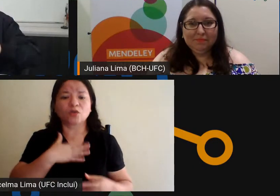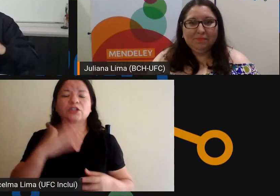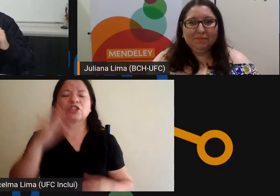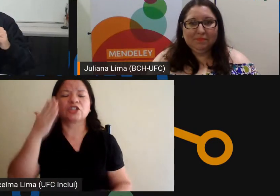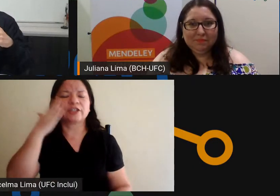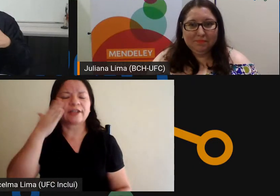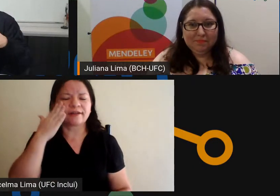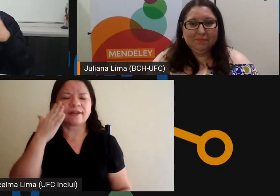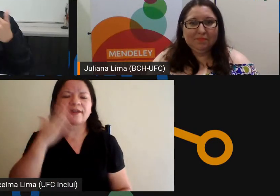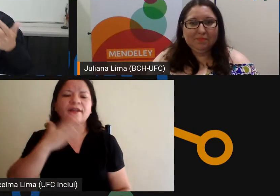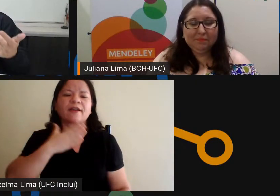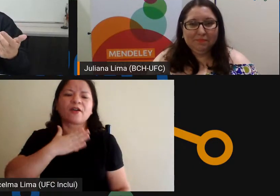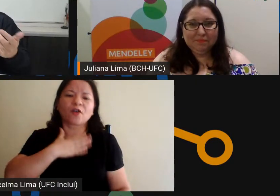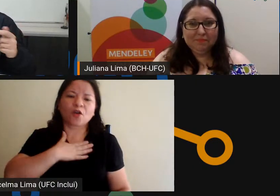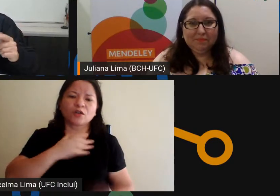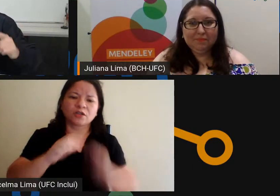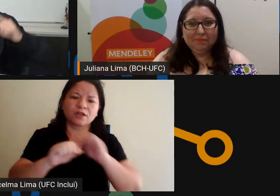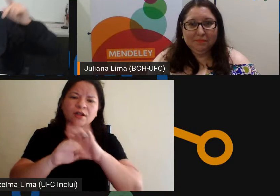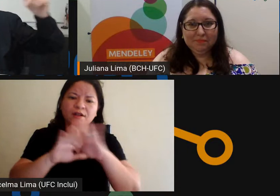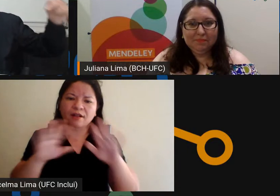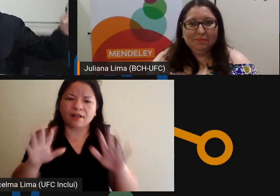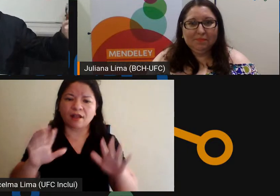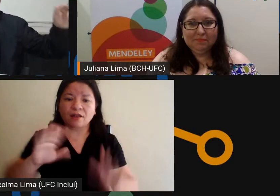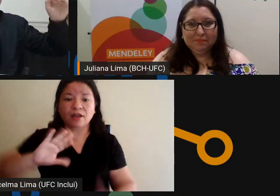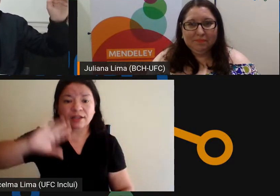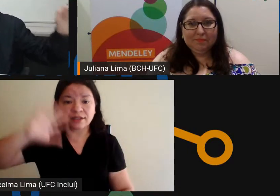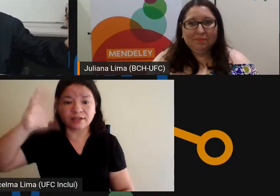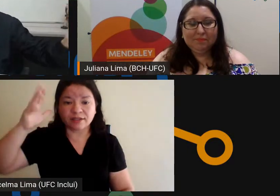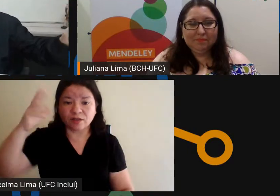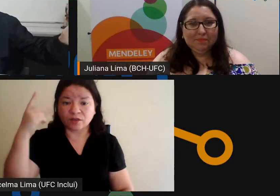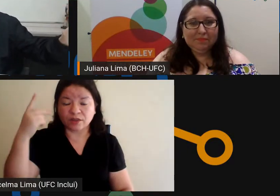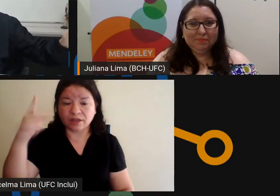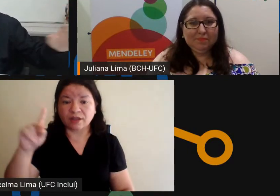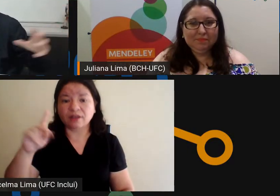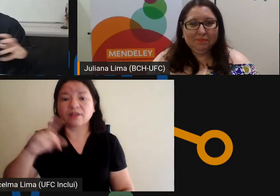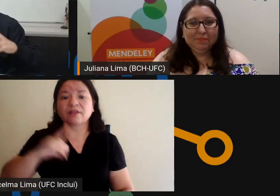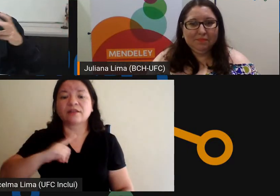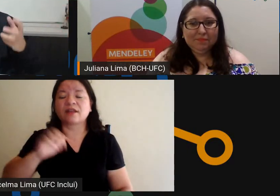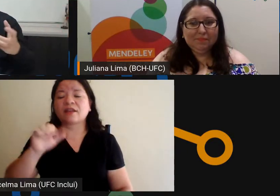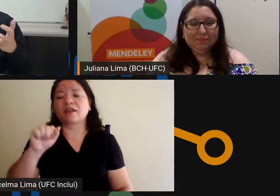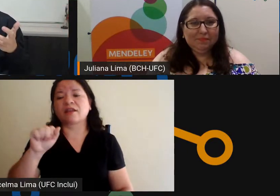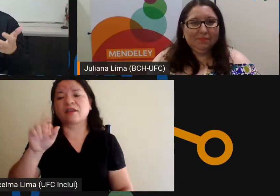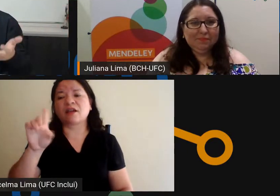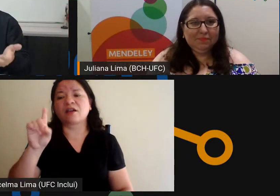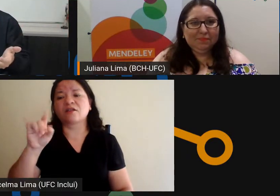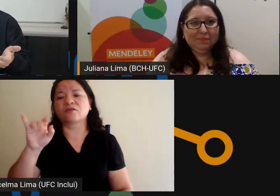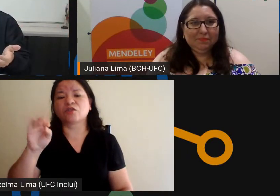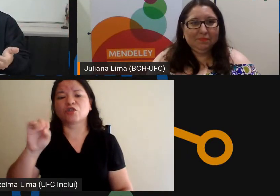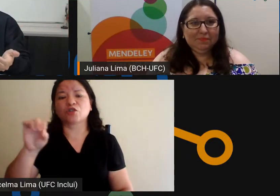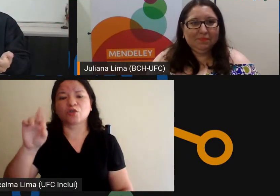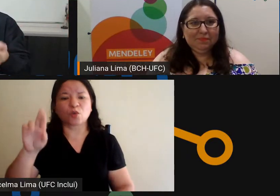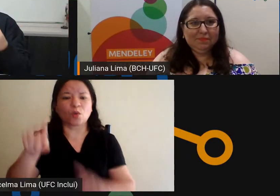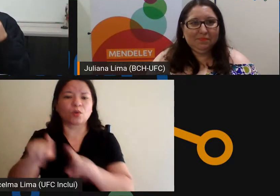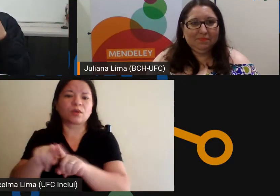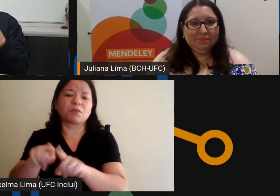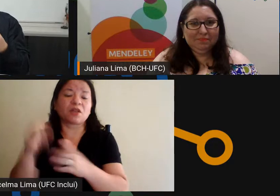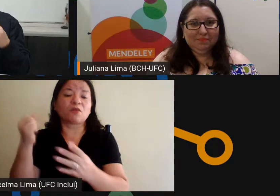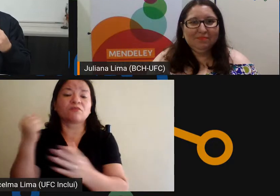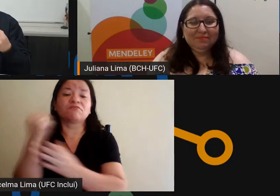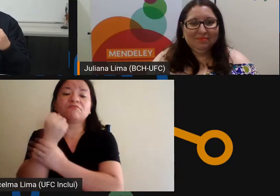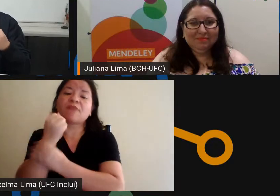isso, faz aquilo. A decisão dele passa pela decisão do editor também. Então, é um processo mais sólido. E você